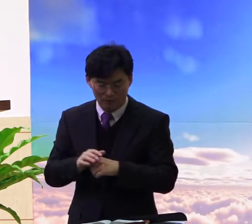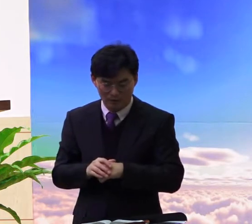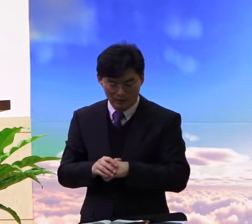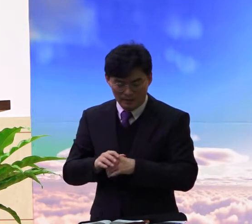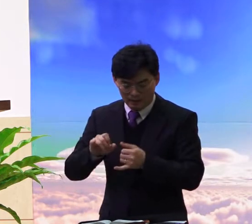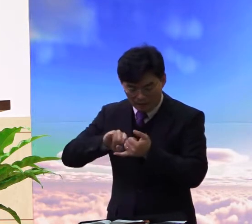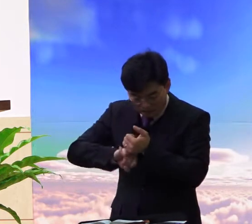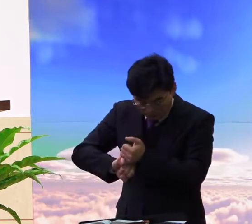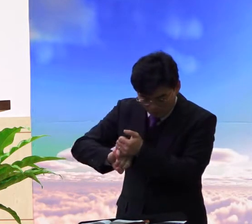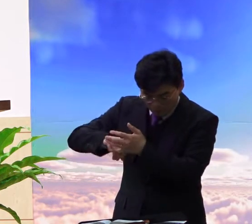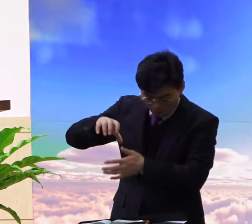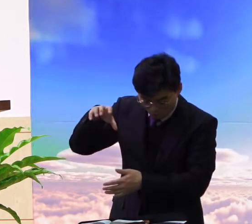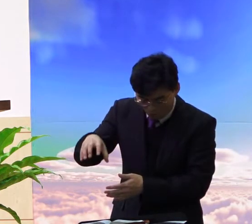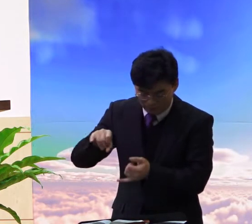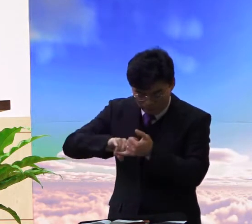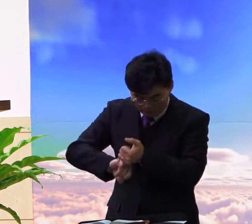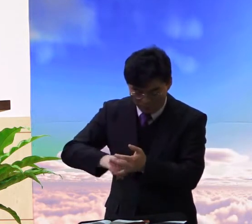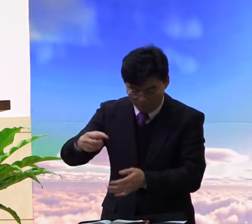약속의 땅 앞에 와 있습니다.